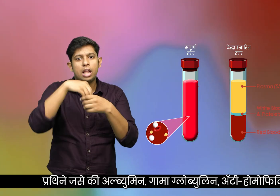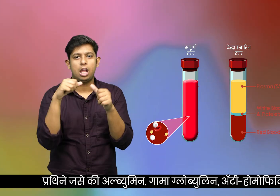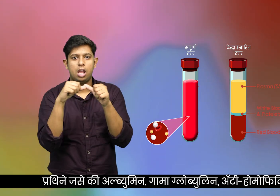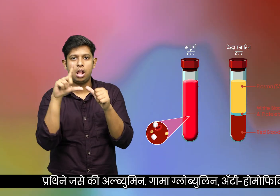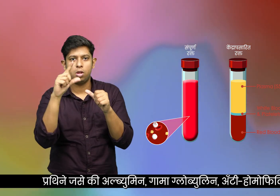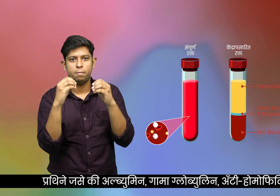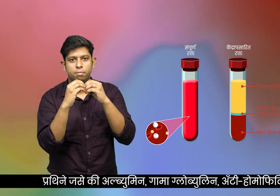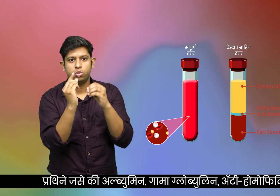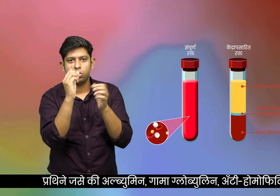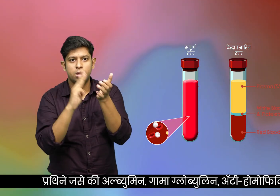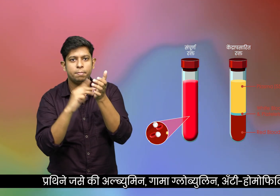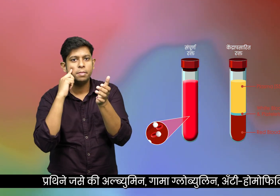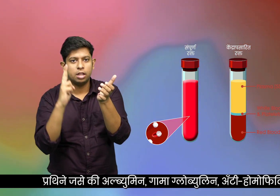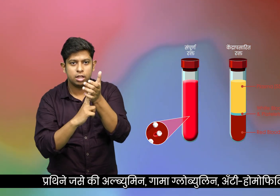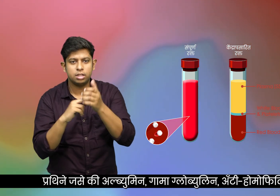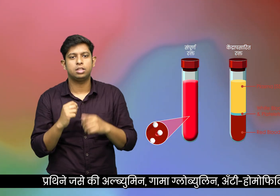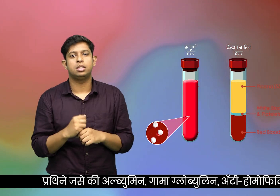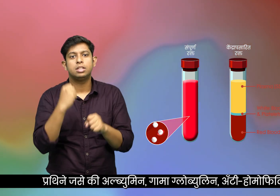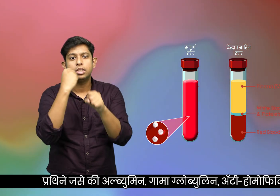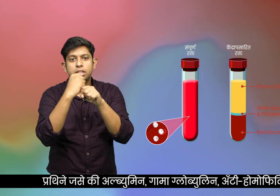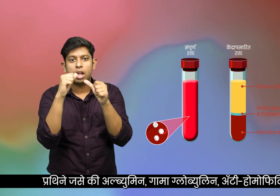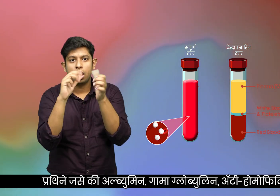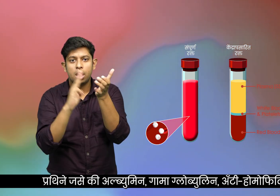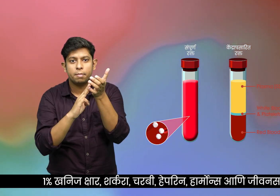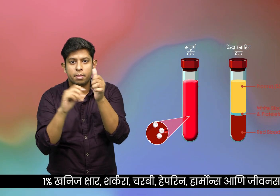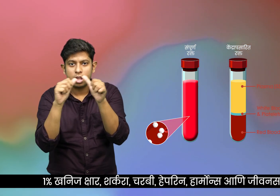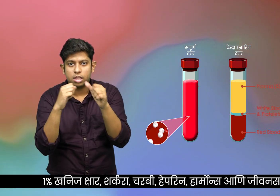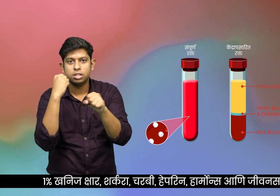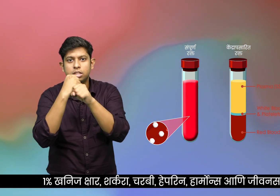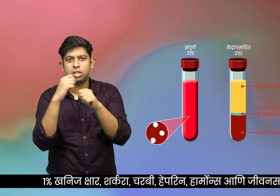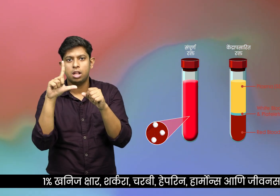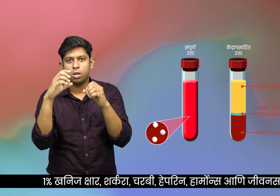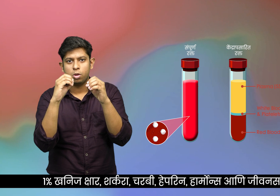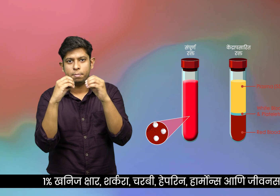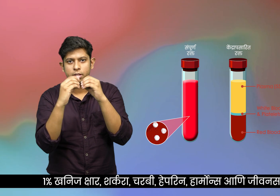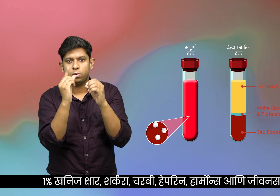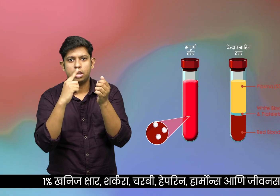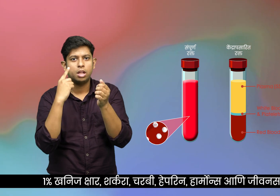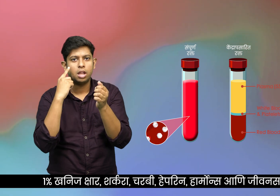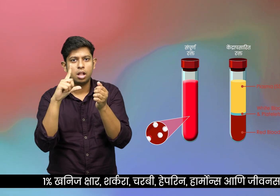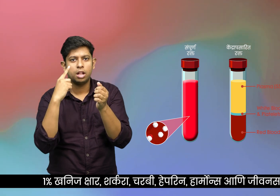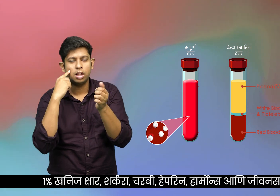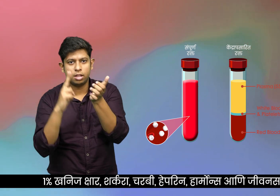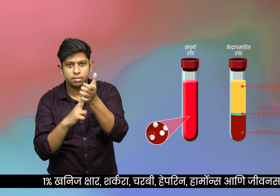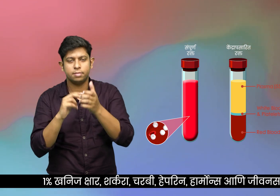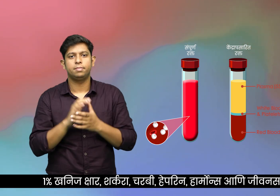ग्लोबुलिन, अँटी हेमोग्लोबिक फॅक्टर, 1% खनिज क्षार, शर्करा,